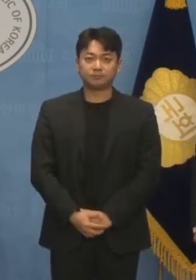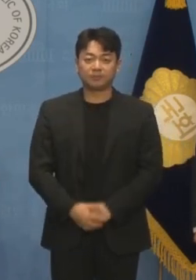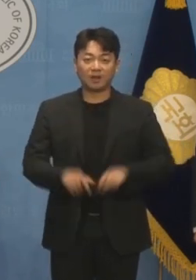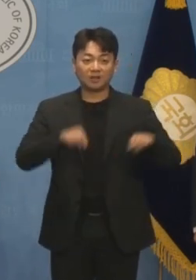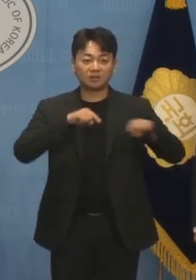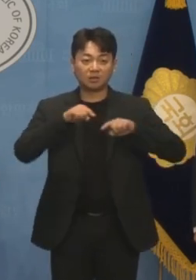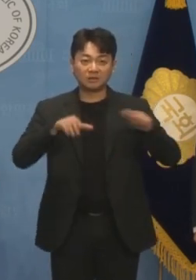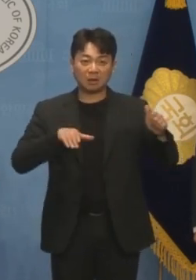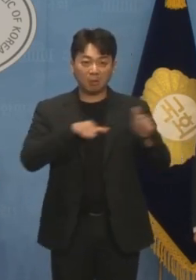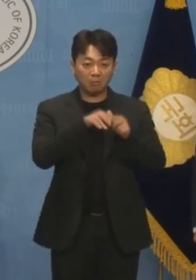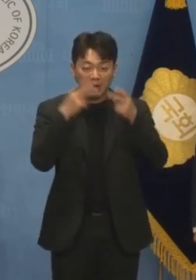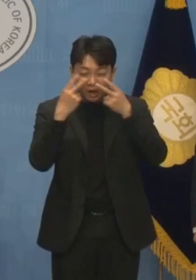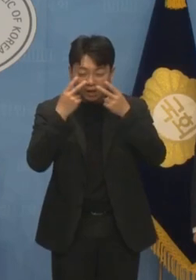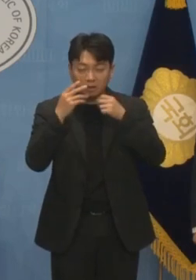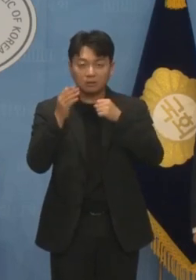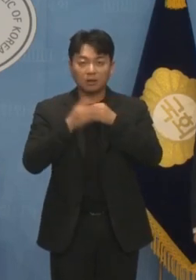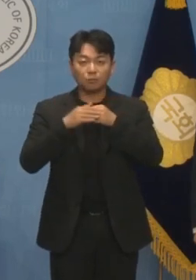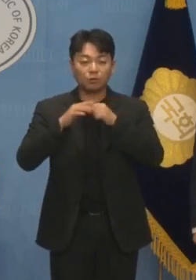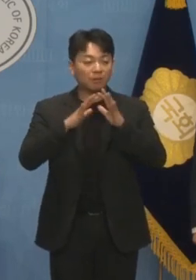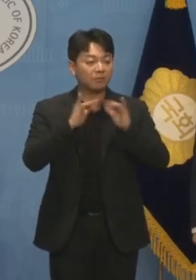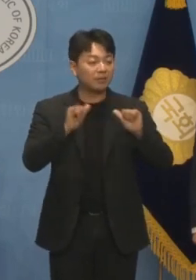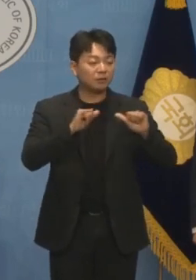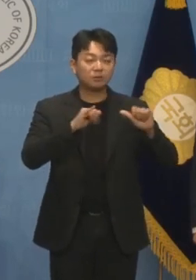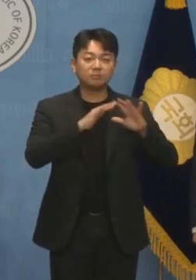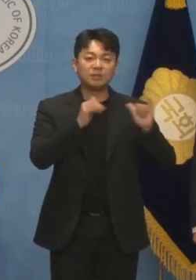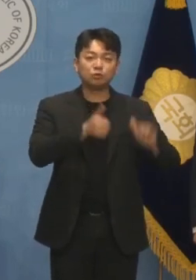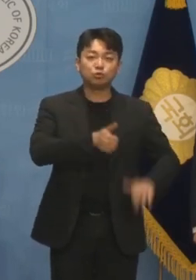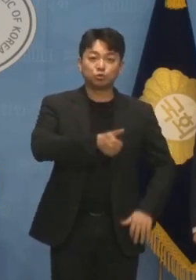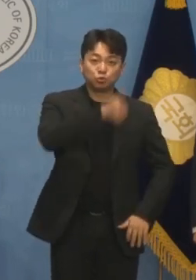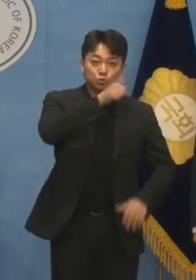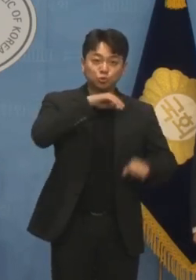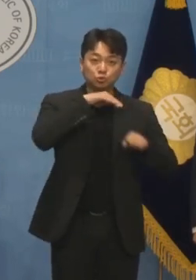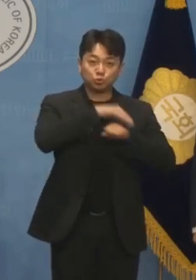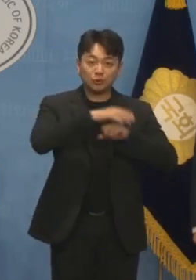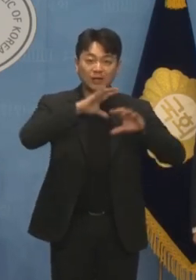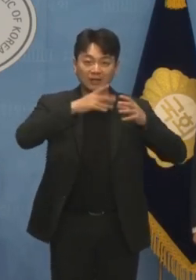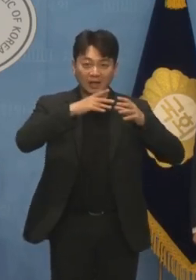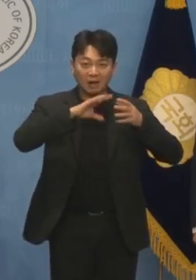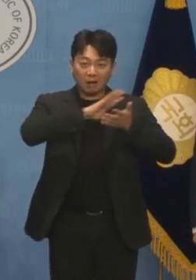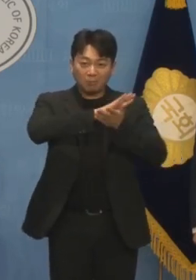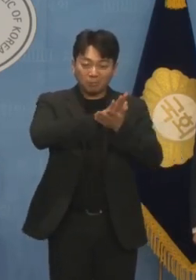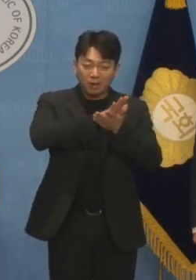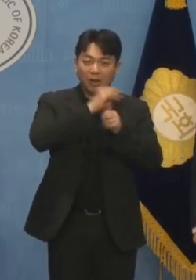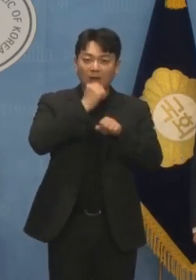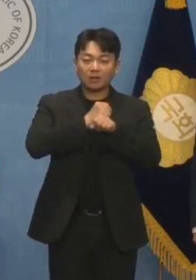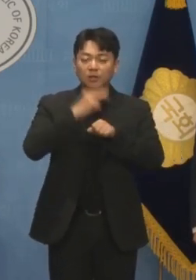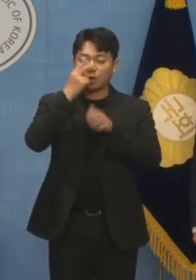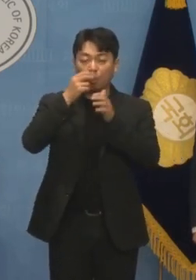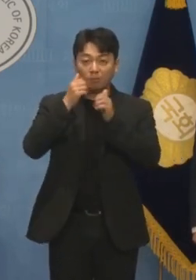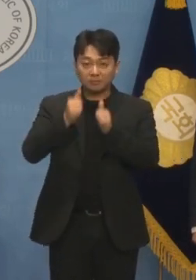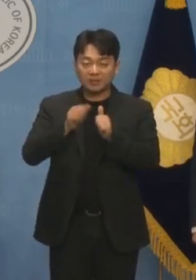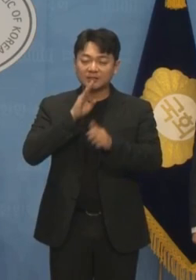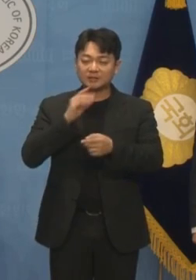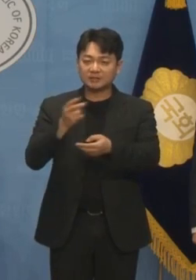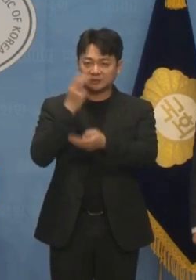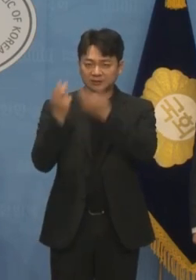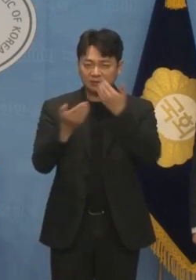안되어 민주주의의 파괴와 민생을 짓밟는 검찰 과잉 수사의 실체를 낱낱이